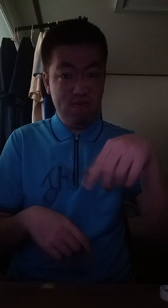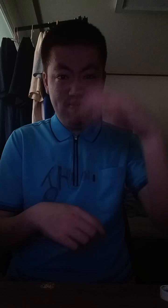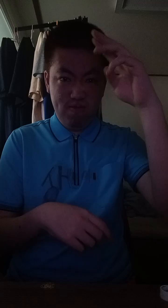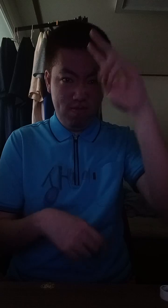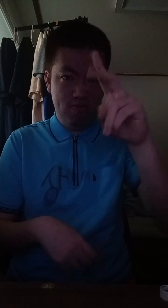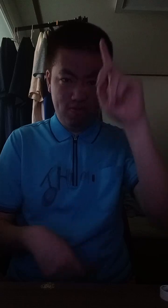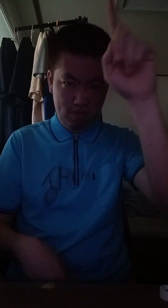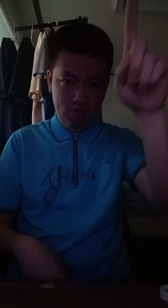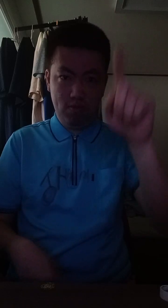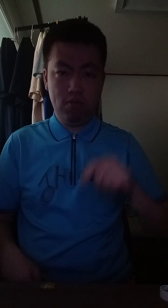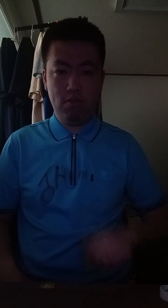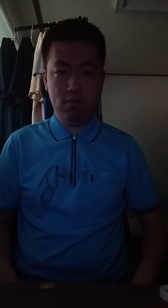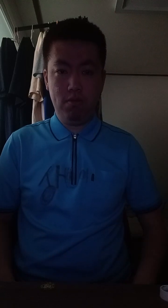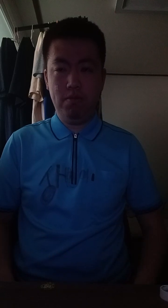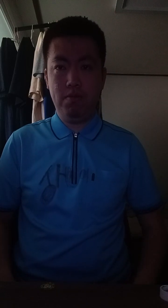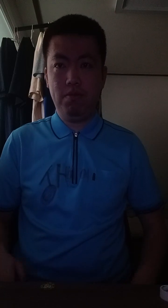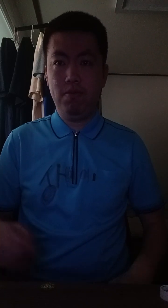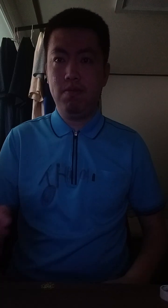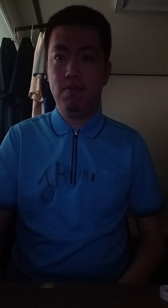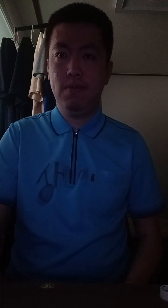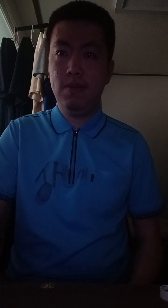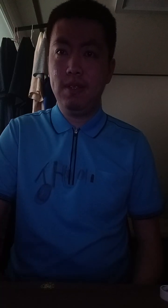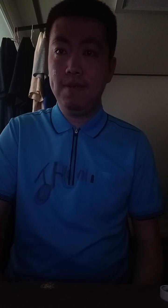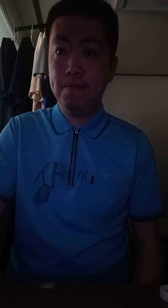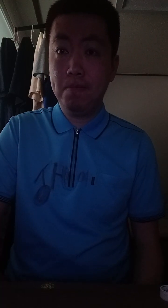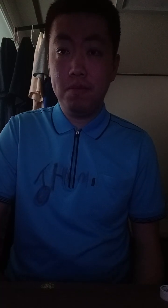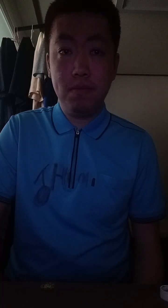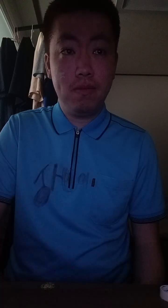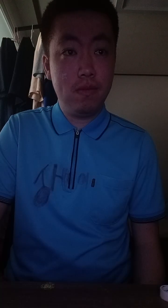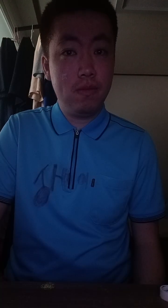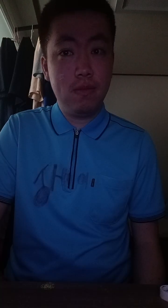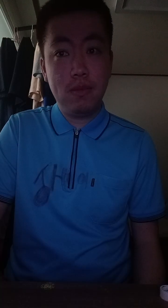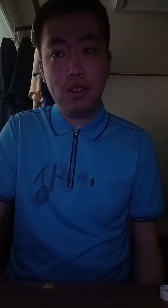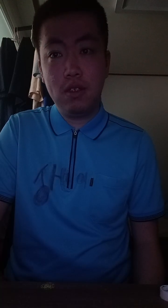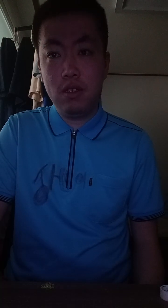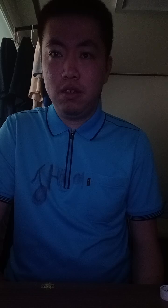고소했습니다. KBS 뉴스 김지용입니다.